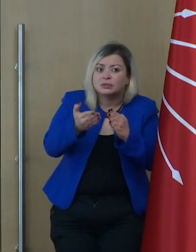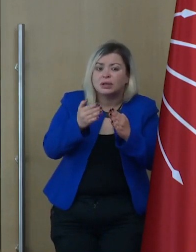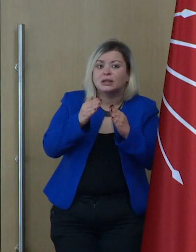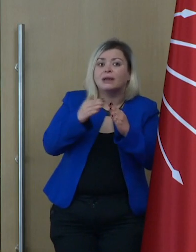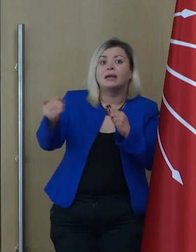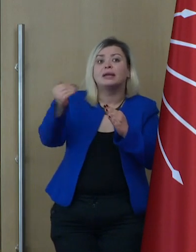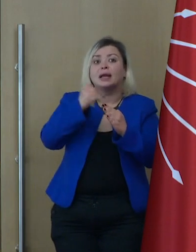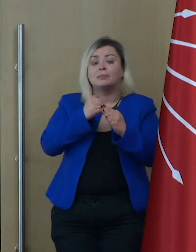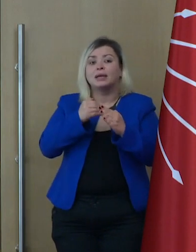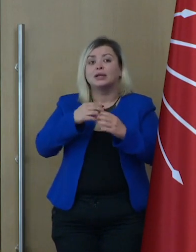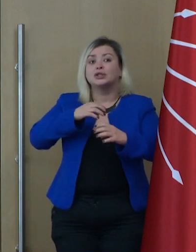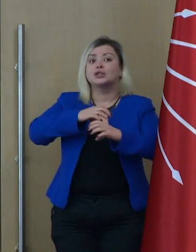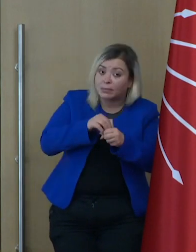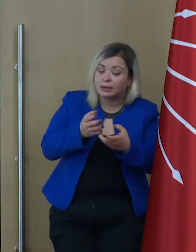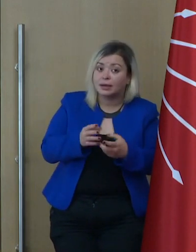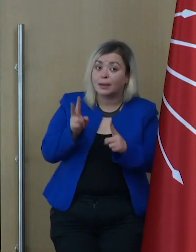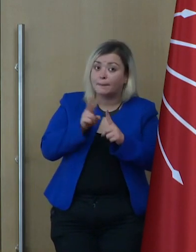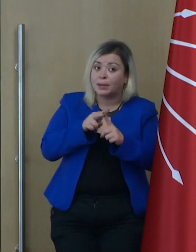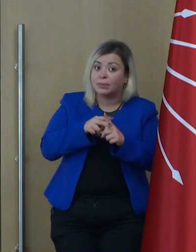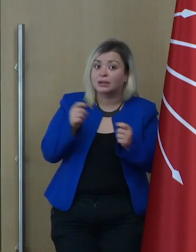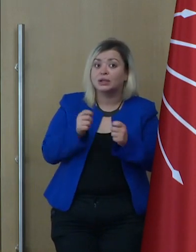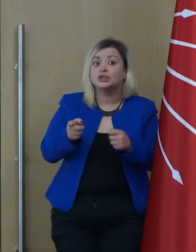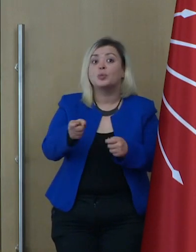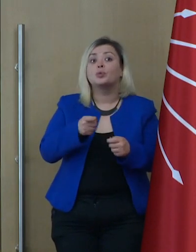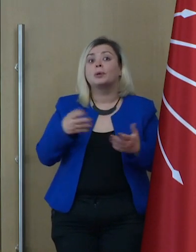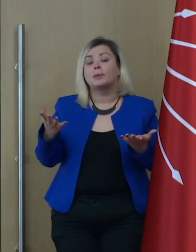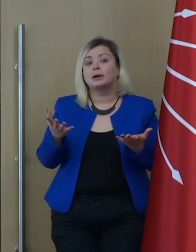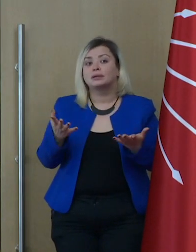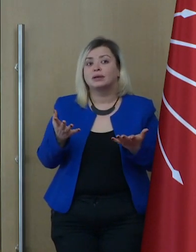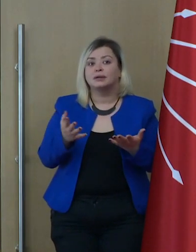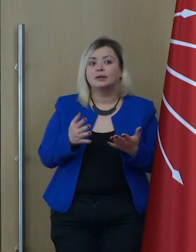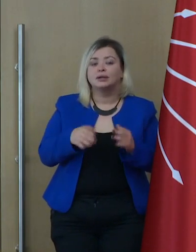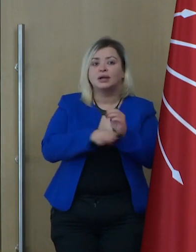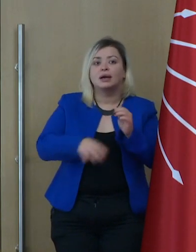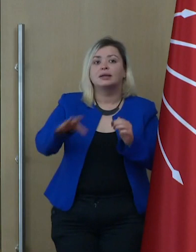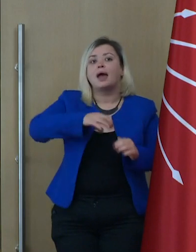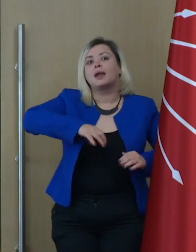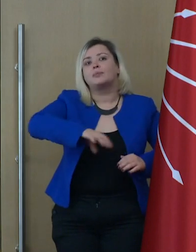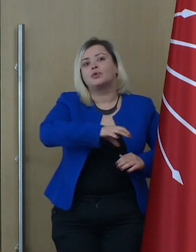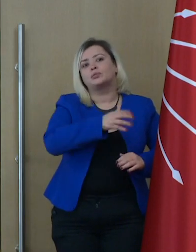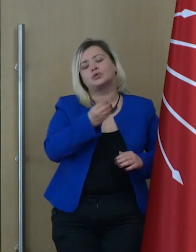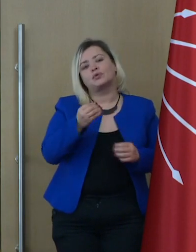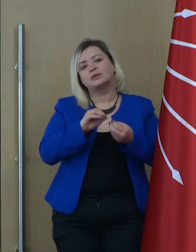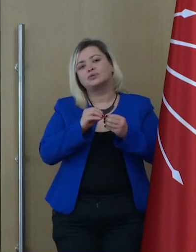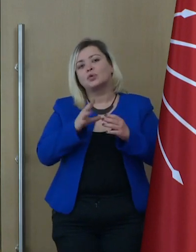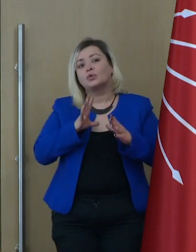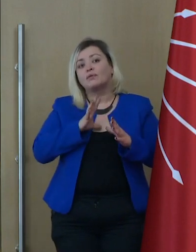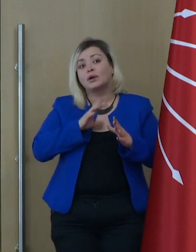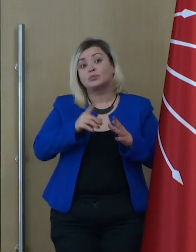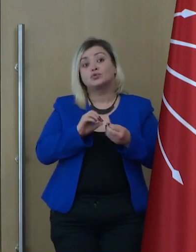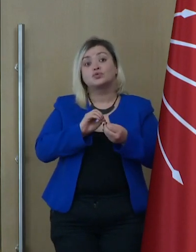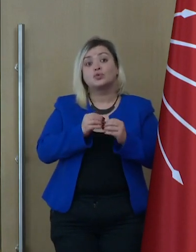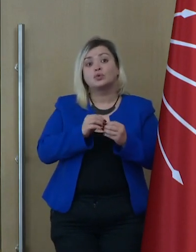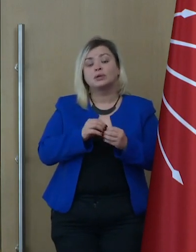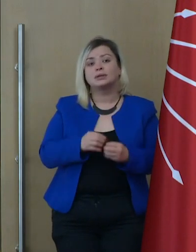gelmekten, ulaşım aracına binmekten, iş bulamamaktan hemen hemen hayatın her alanında pek çok sorun var ve bu sorunların bir